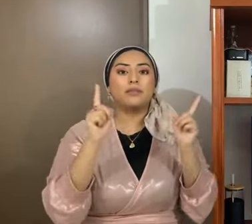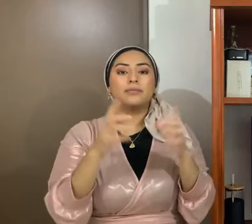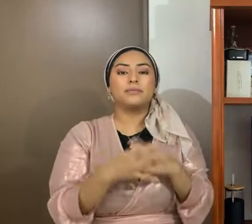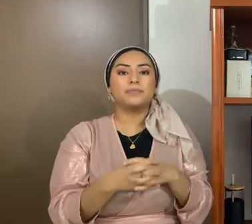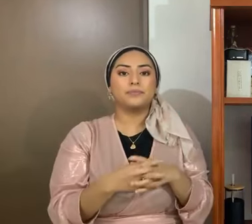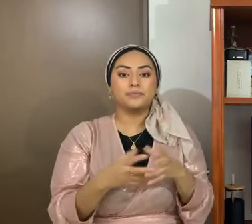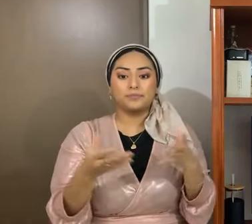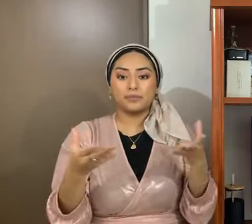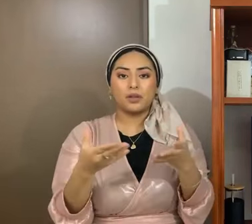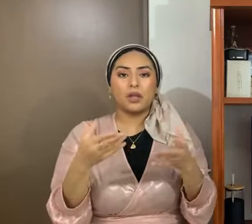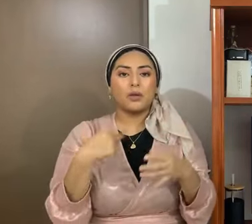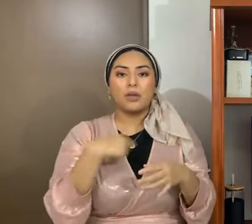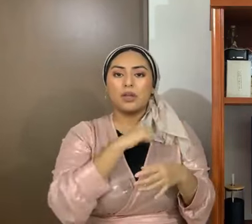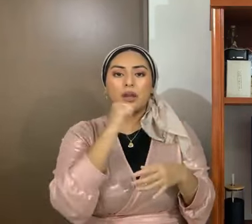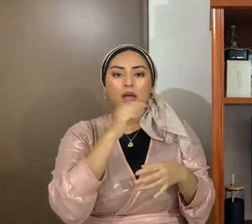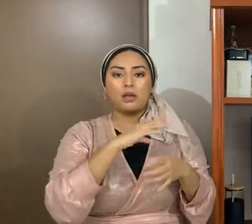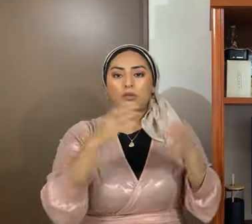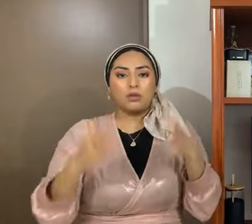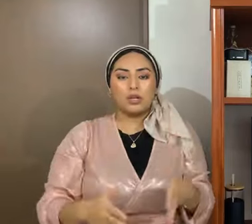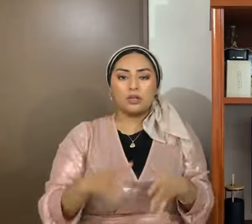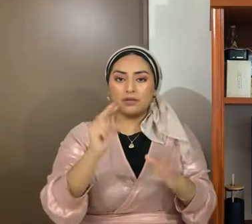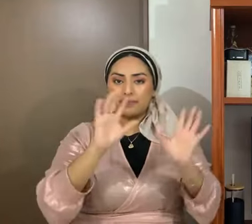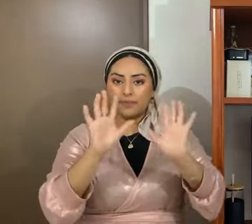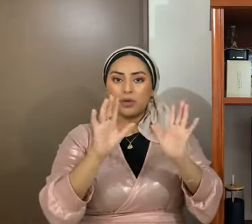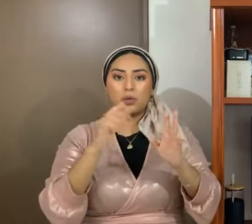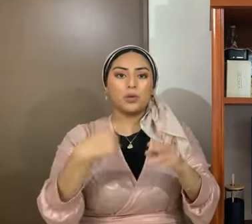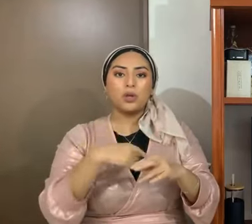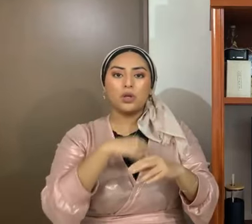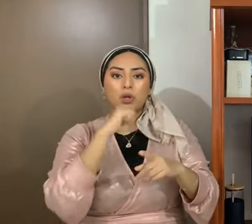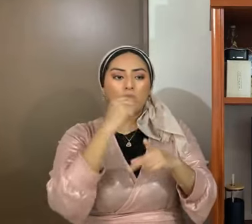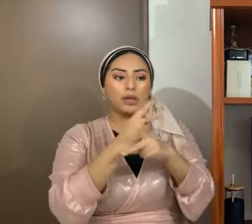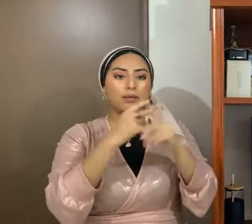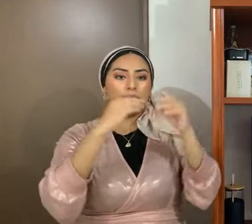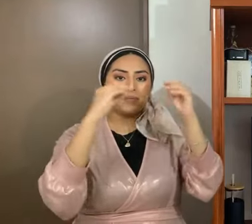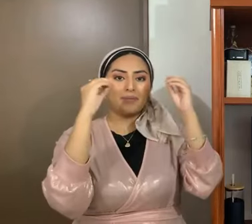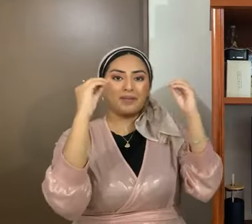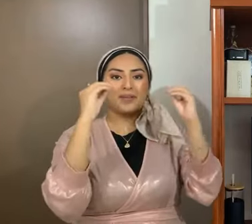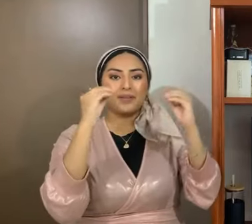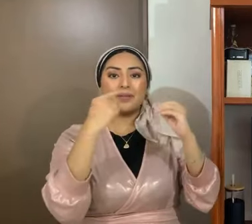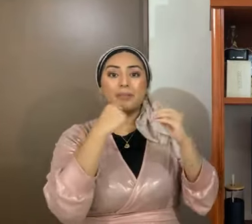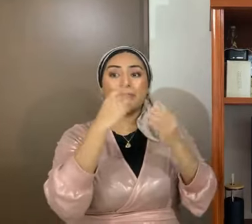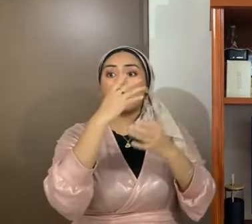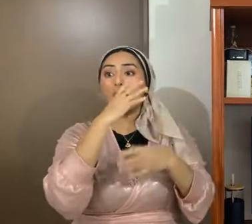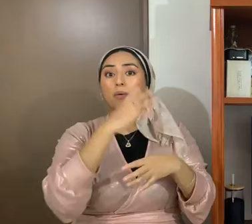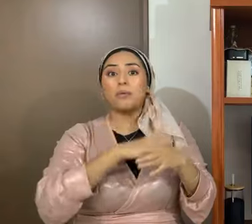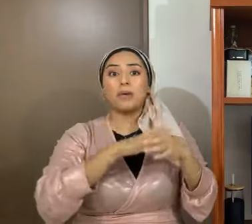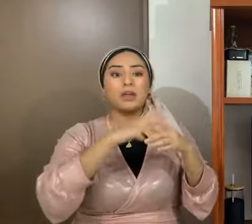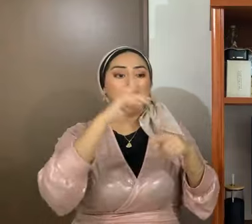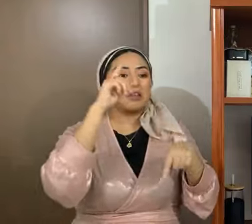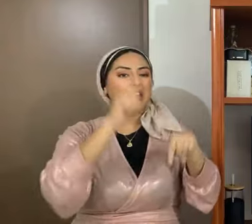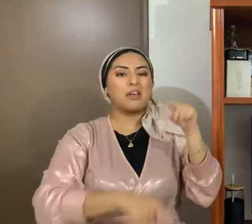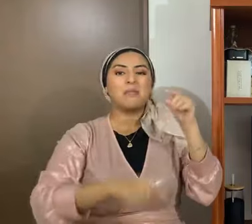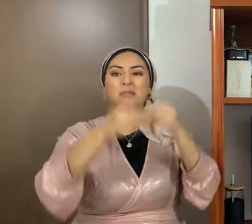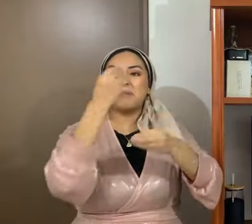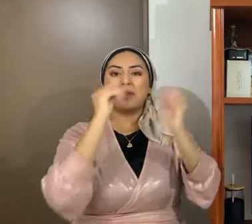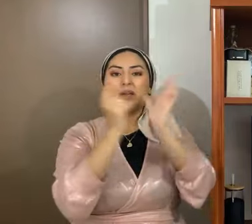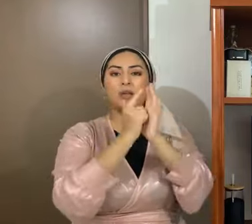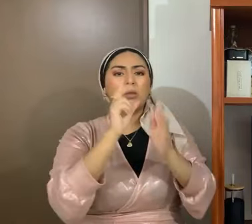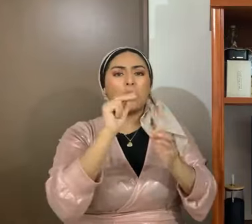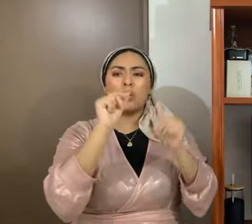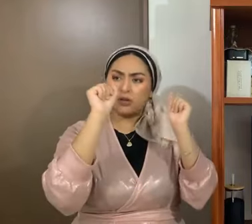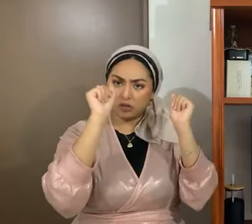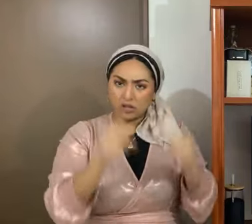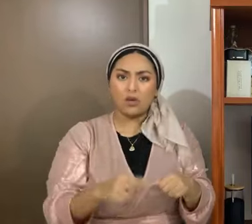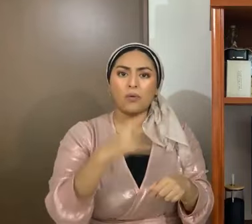aquí no somos cristianos de ningún tipo, no guardamos las enseñanzas que dicen que las mujeres no se pueden ni maquillar, no, claro